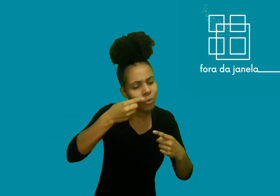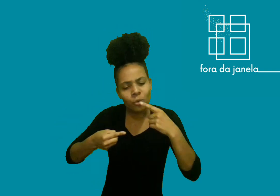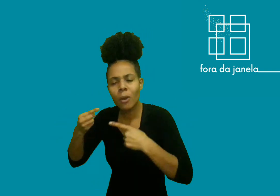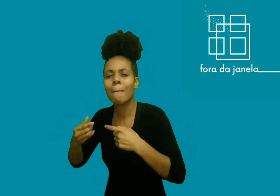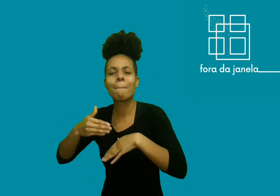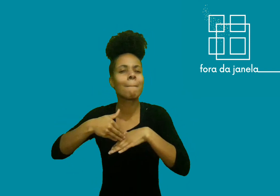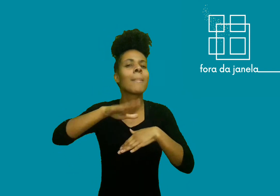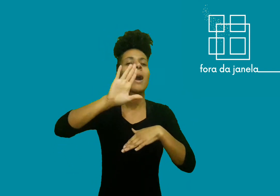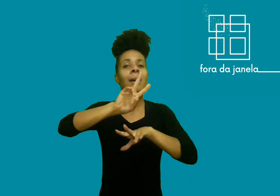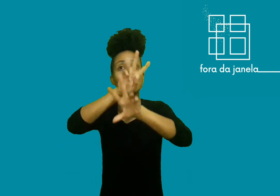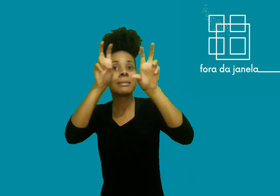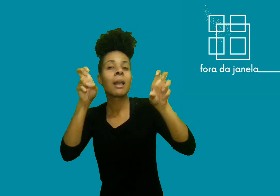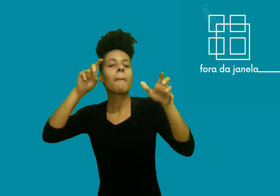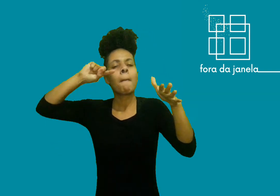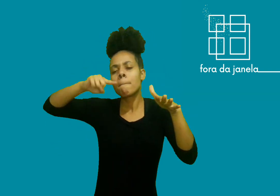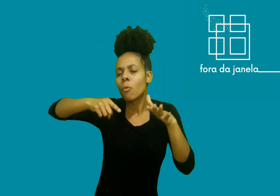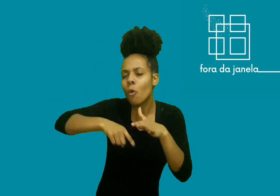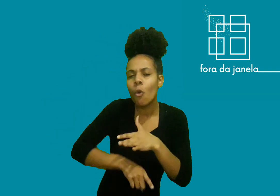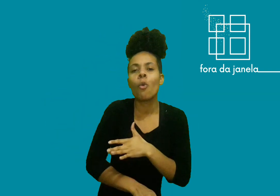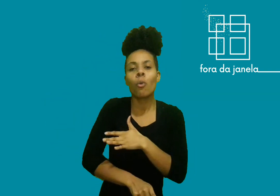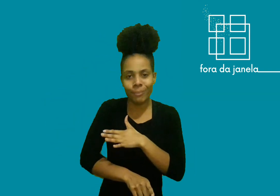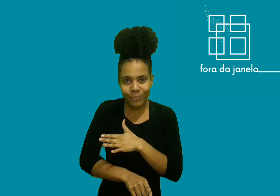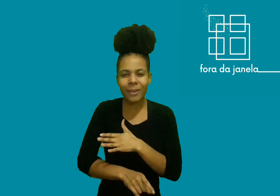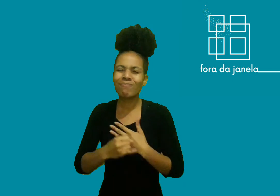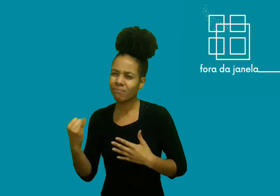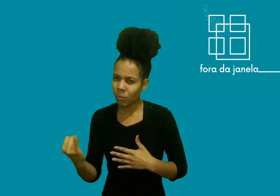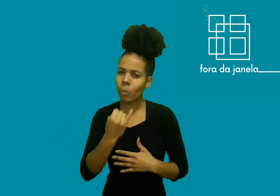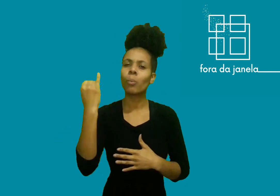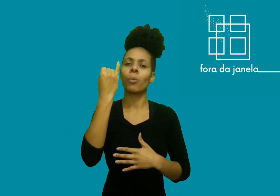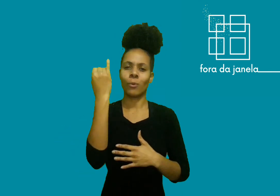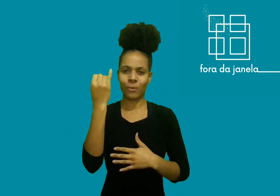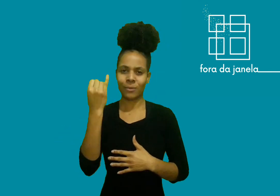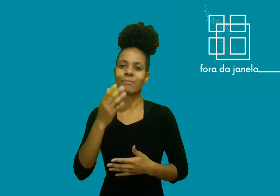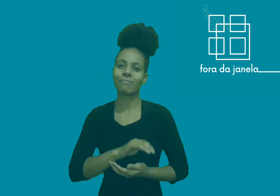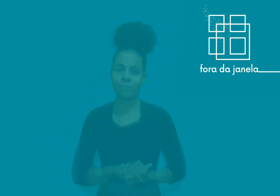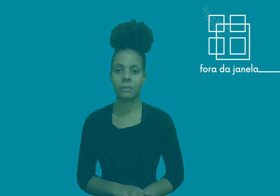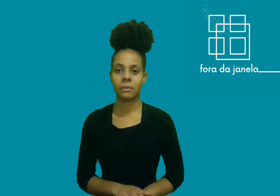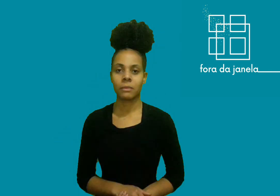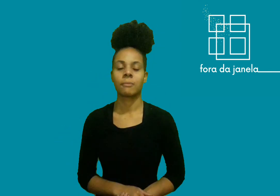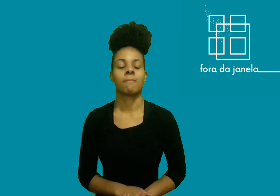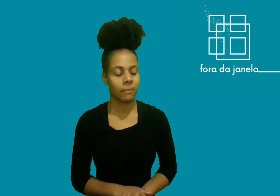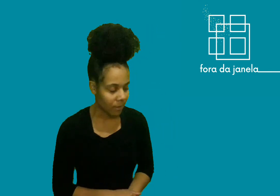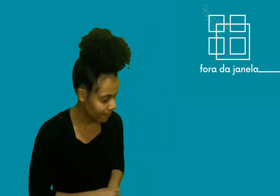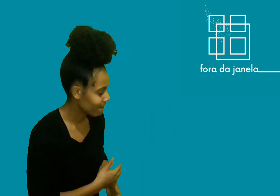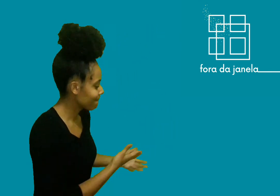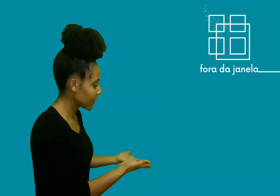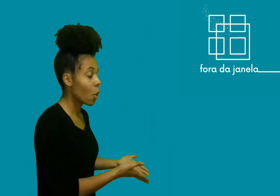hoje. É isso. Eu espero que esse assunto seja mesmo uma pausa mais recorrente em nossa sociedade e que nós não fechemos